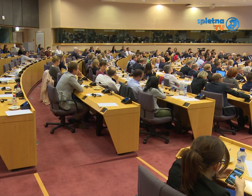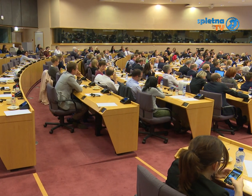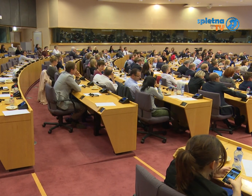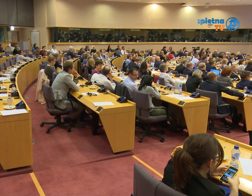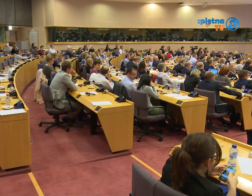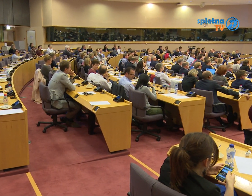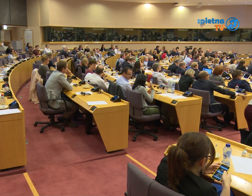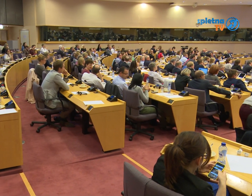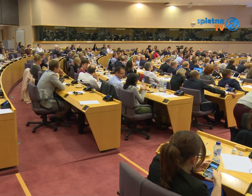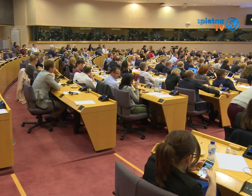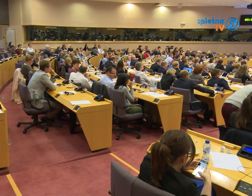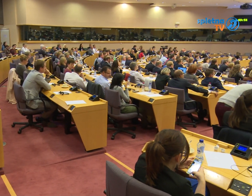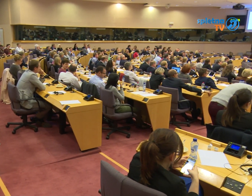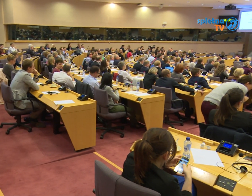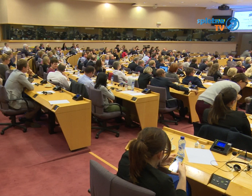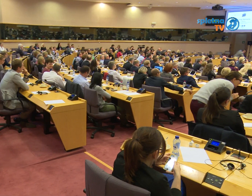education.